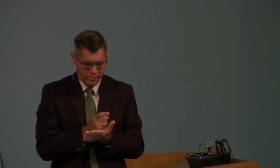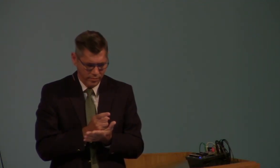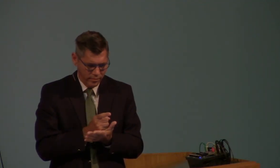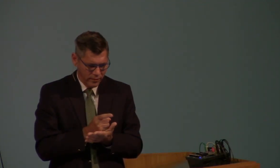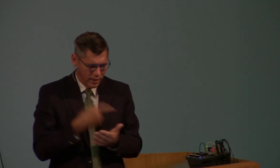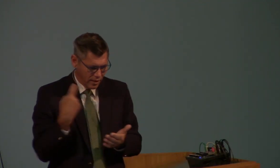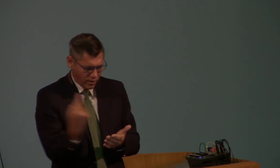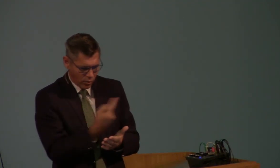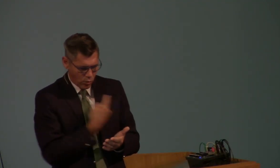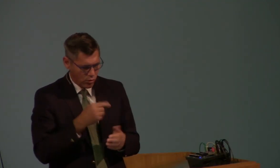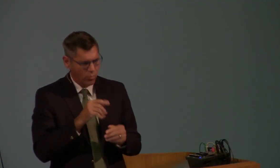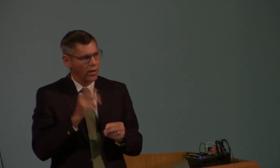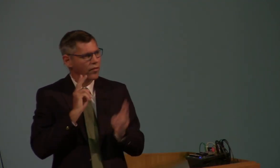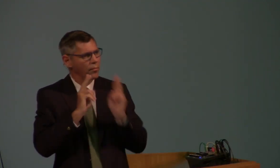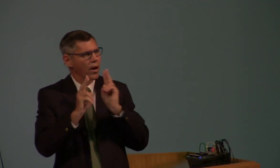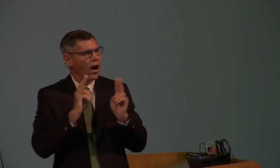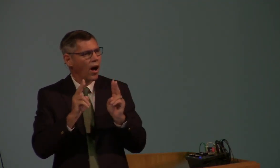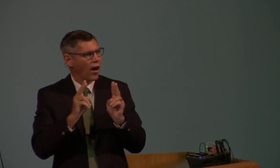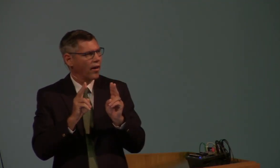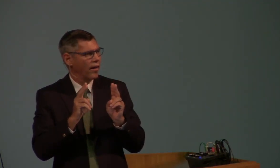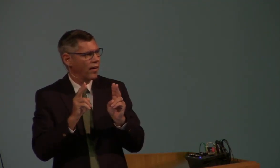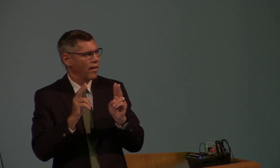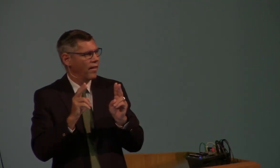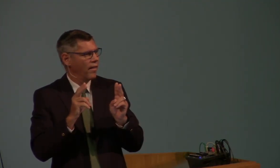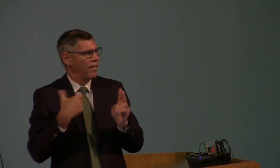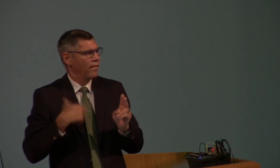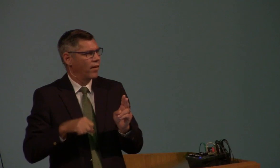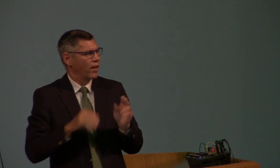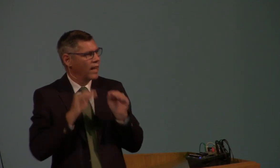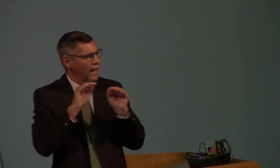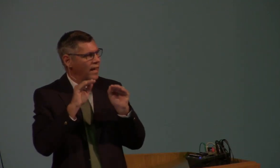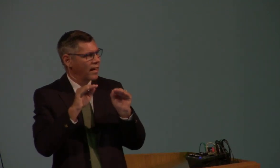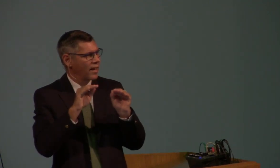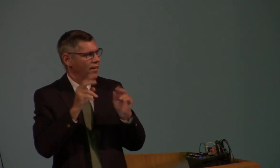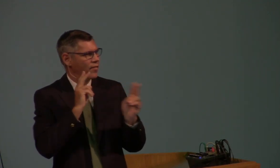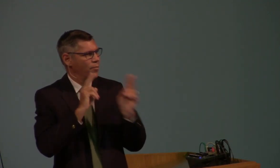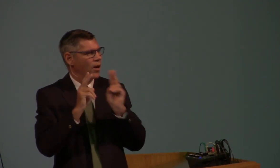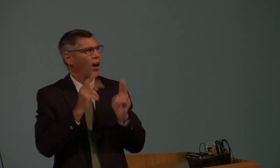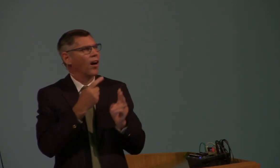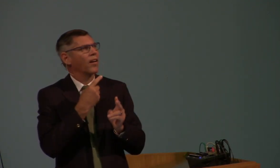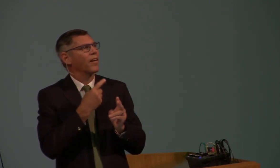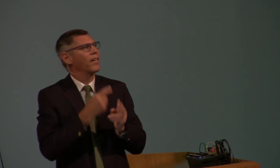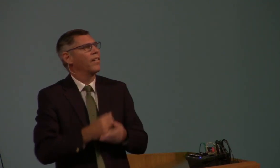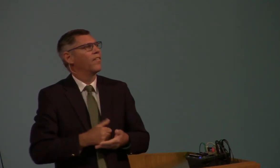En dis wat ons ook vir mekaar wil leer en vir mekaar wil mee help.